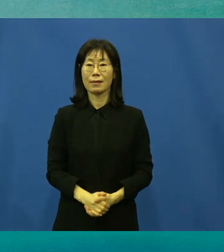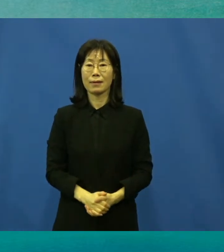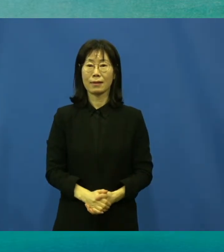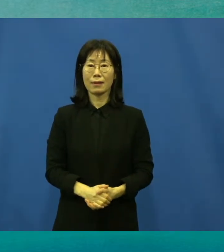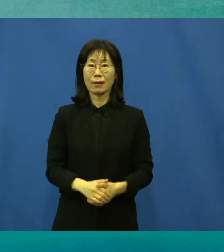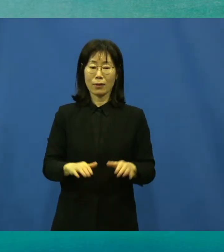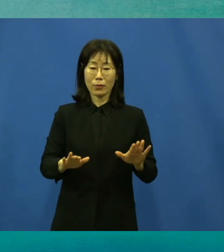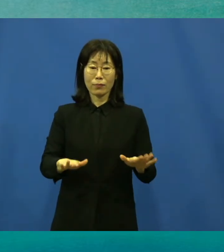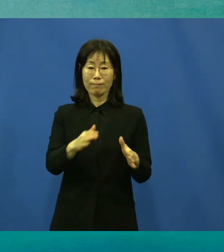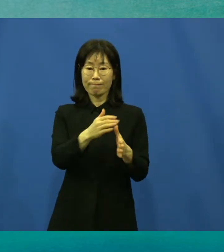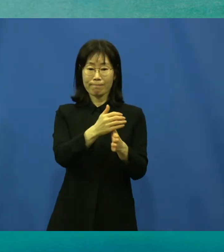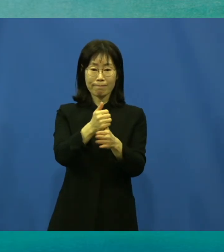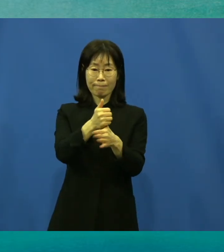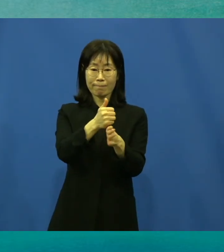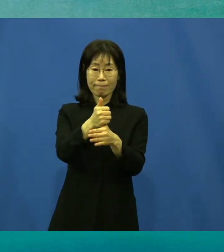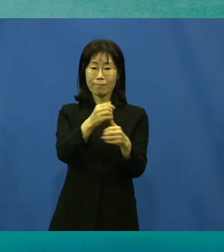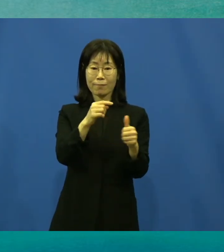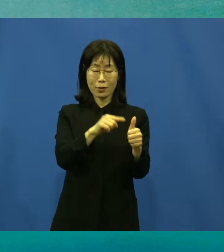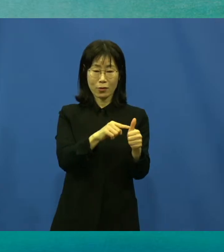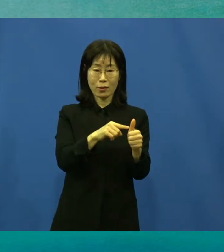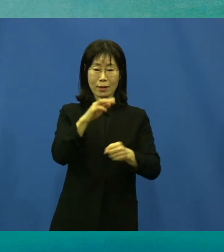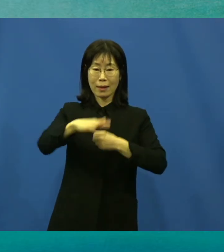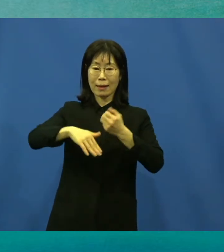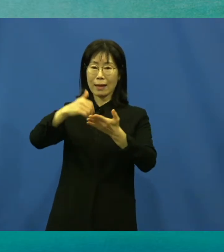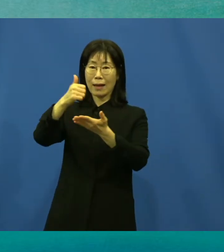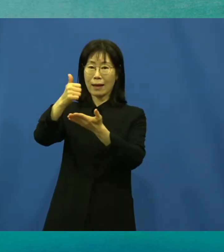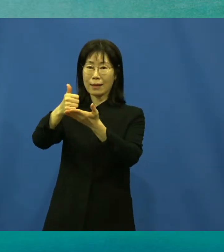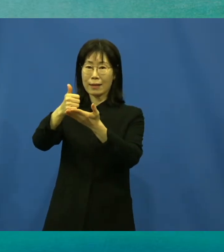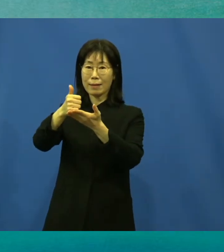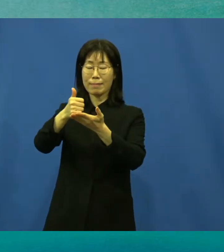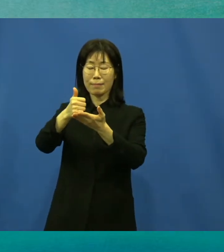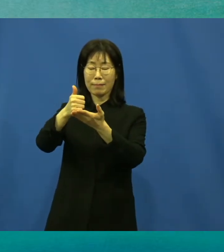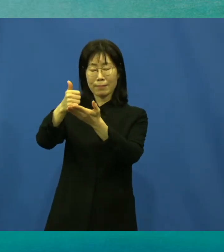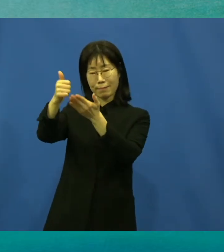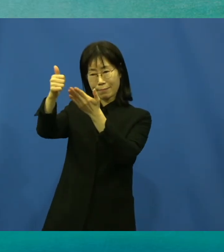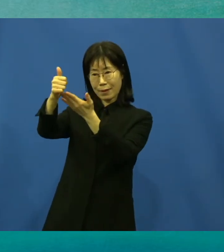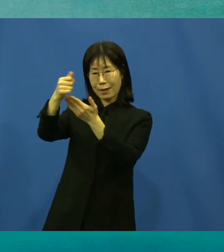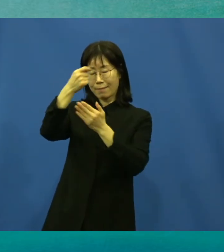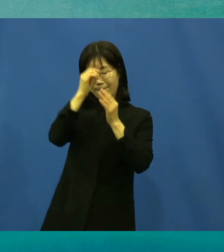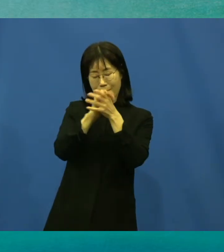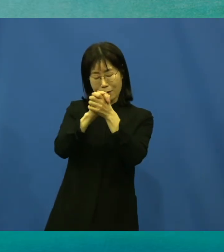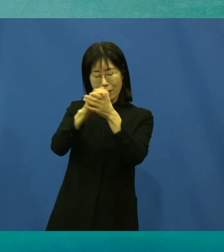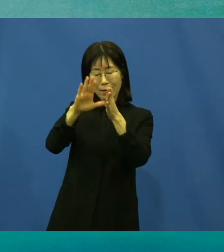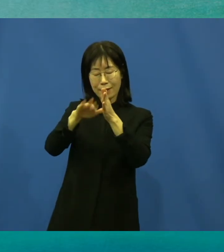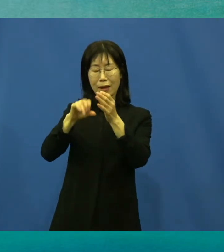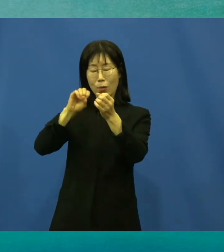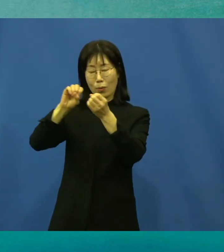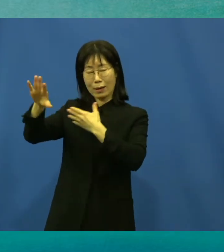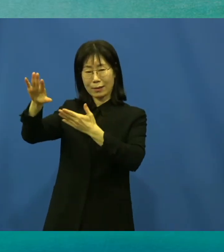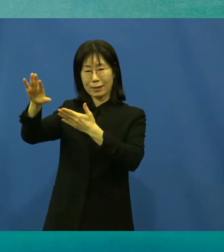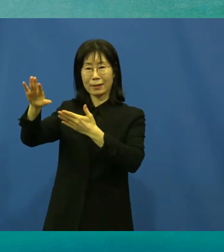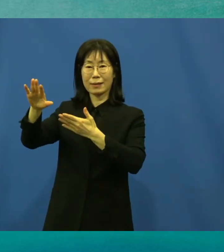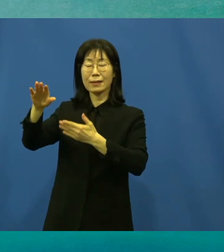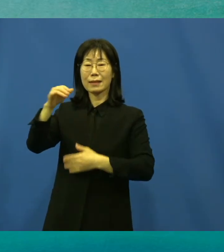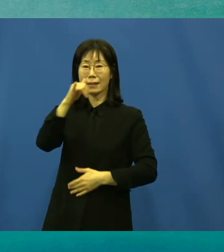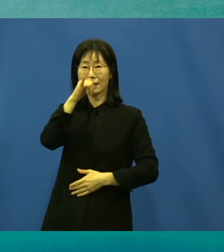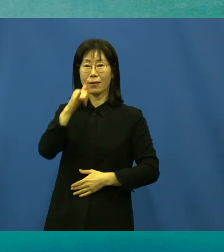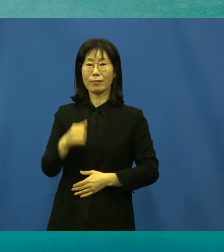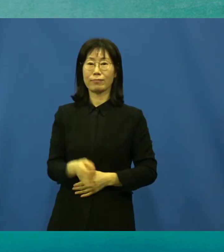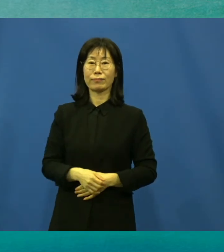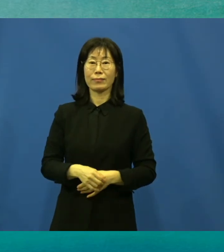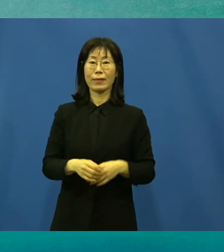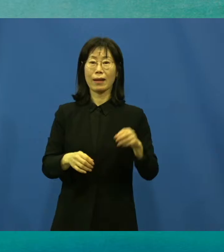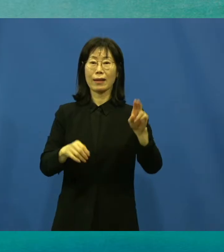요나는 하나님의 응답을 확신하고 있습니다. 어제 봤던 2절을 다시 보겠습니다. 이르되 내가 받는